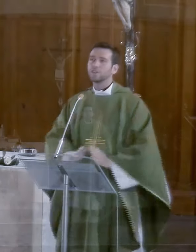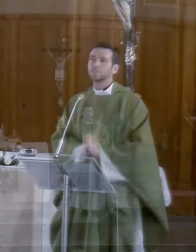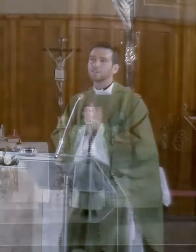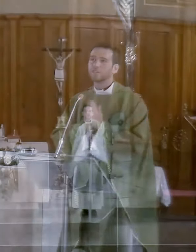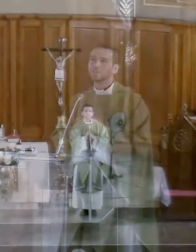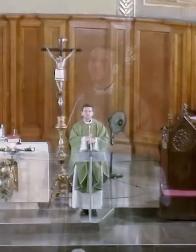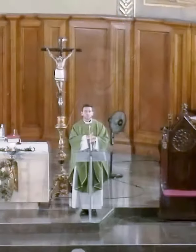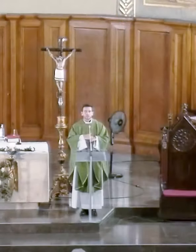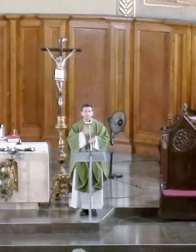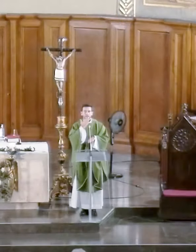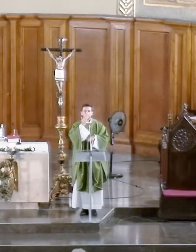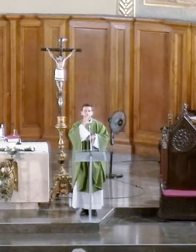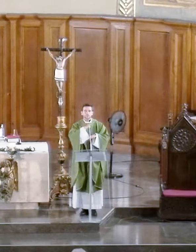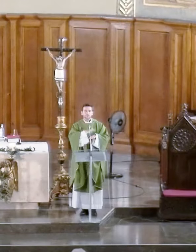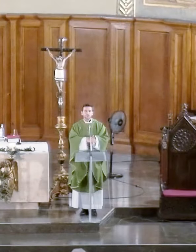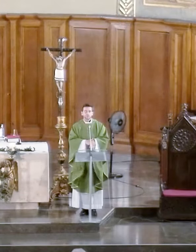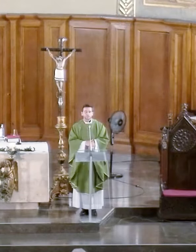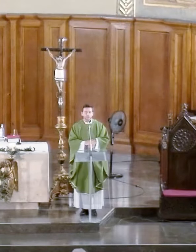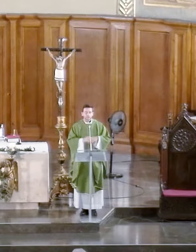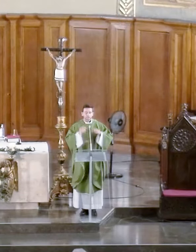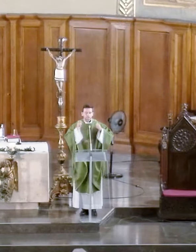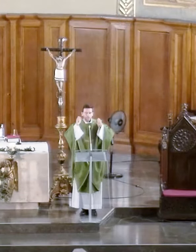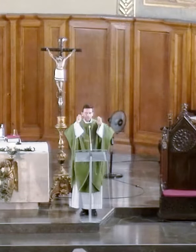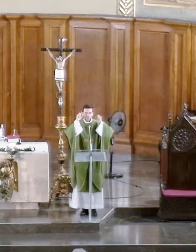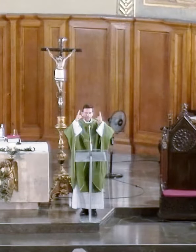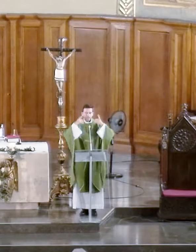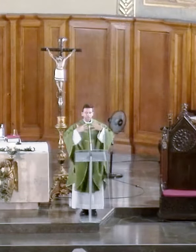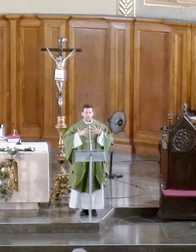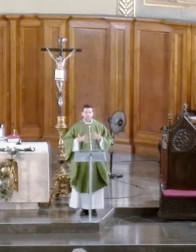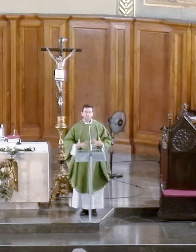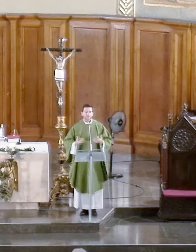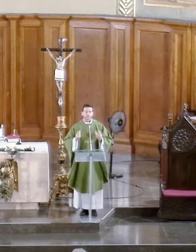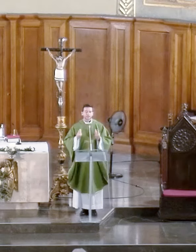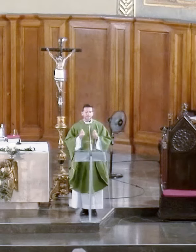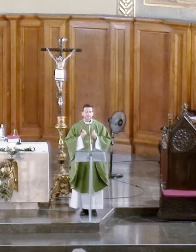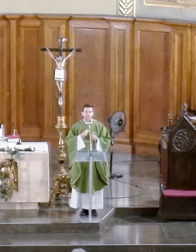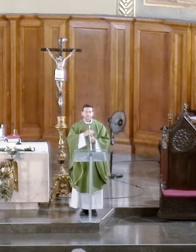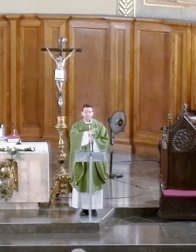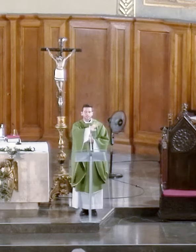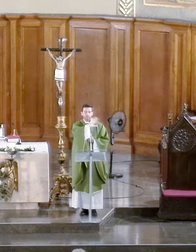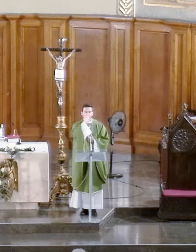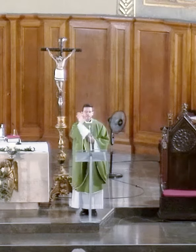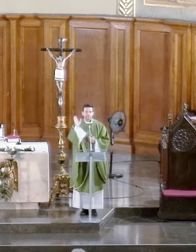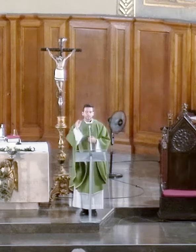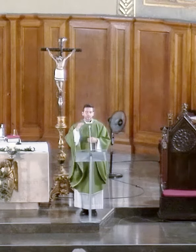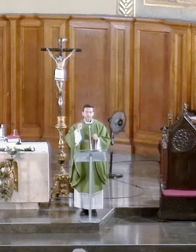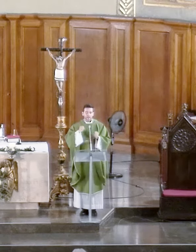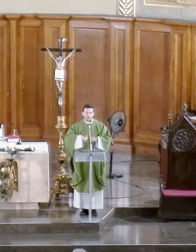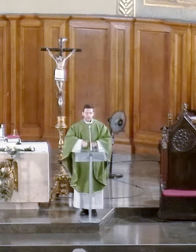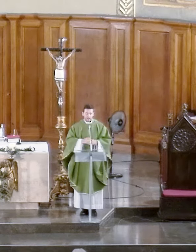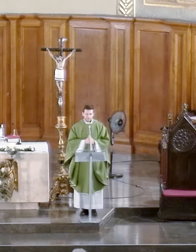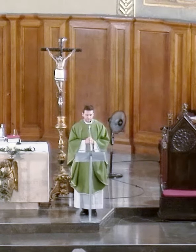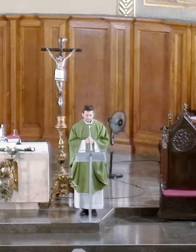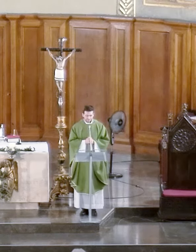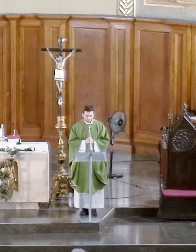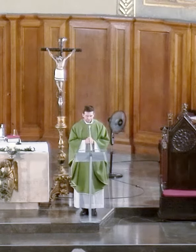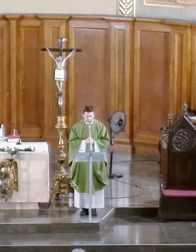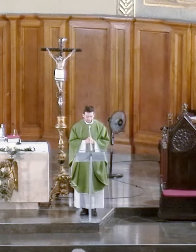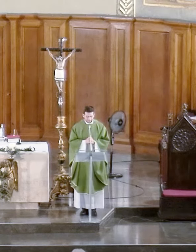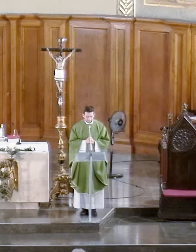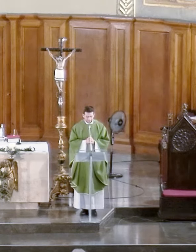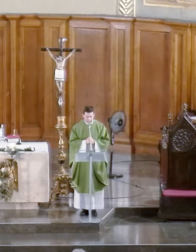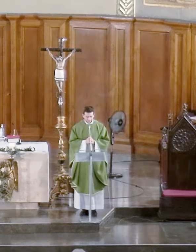comunión de los santos, el perdón de los pecados, la resurrección de la carne y la vida eterna. Amén.